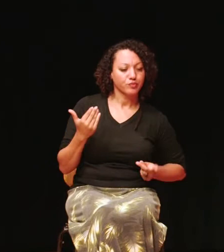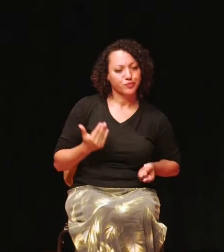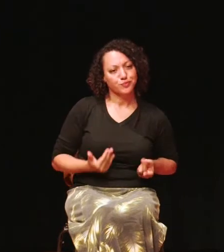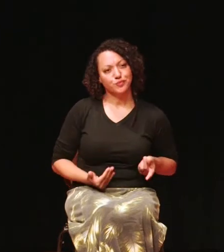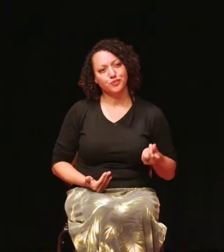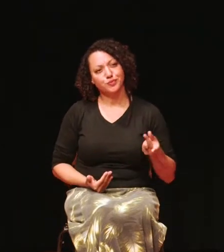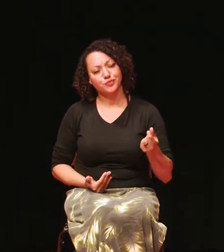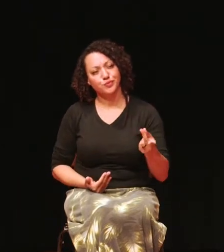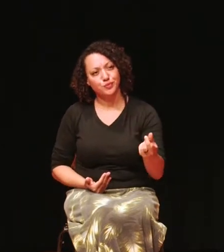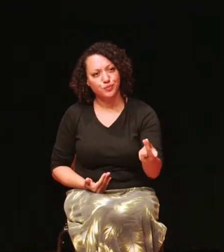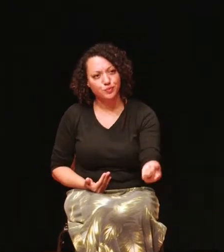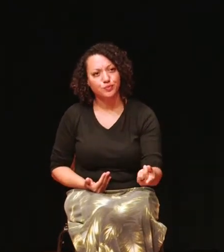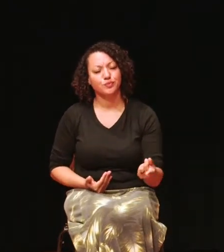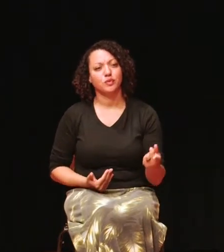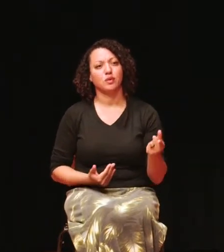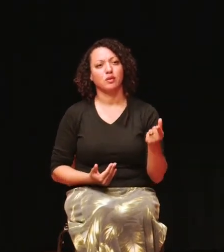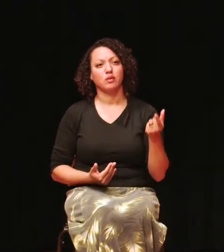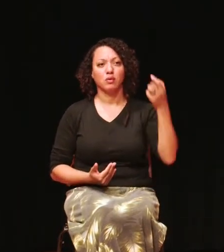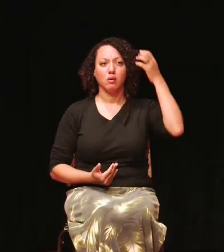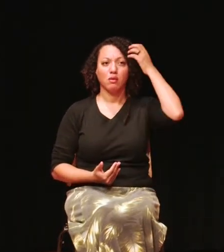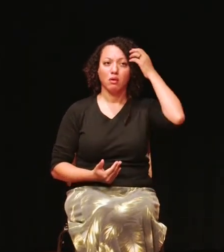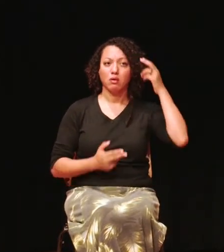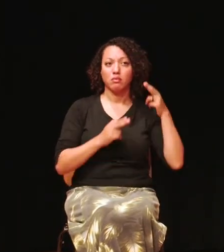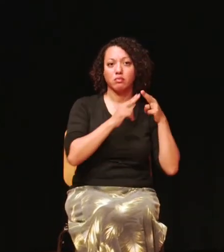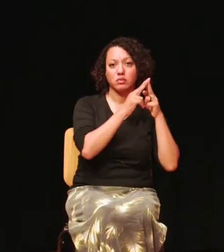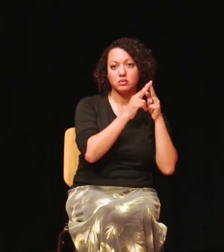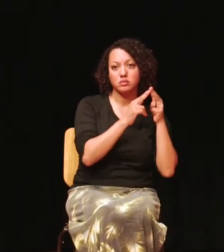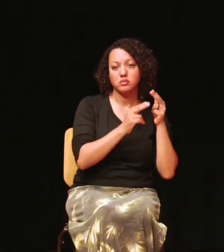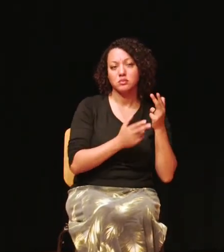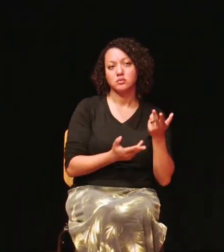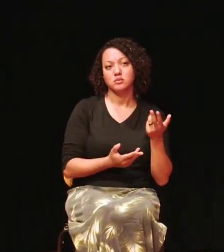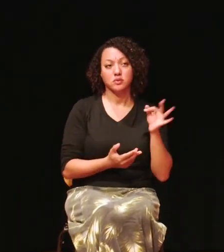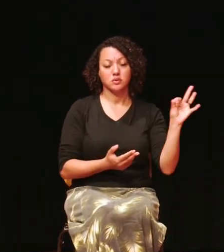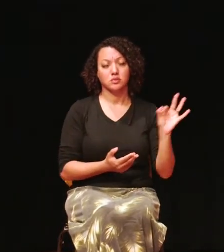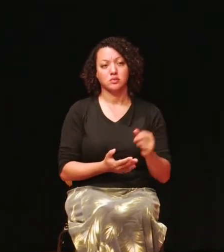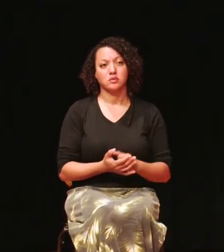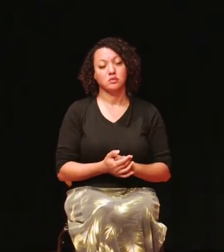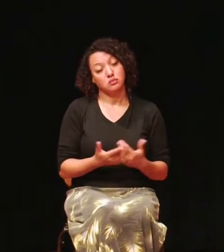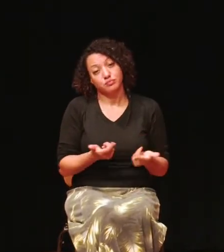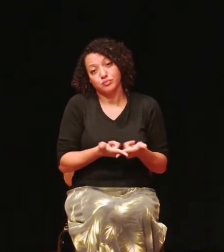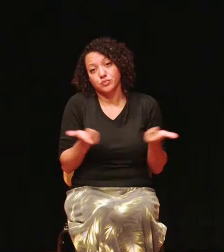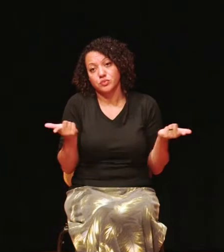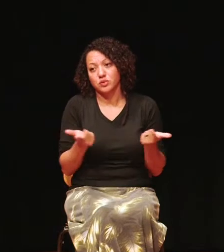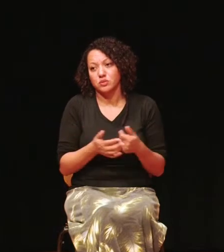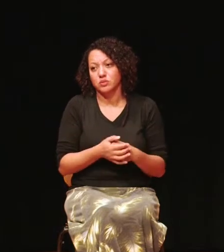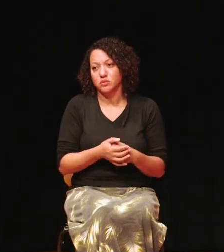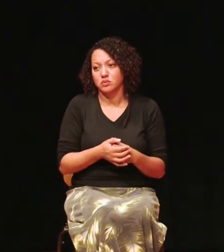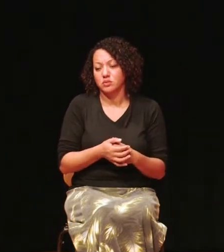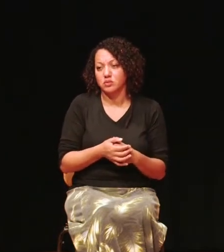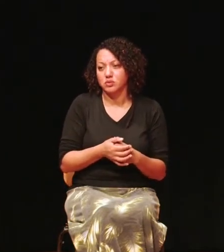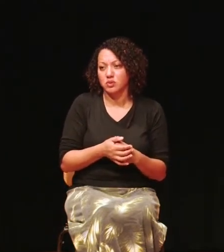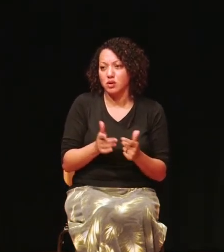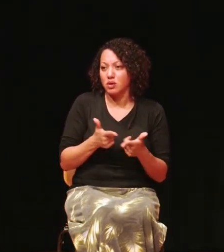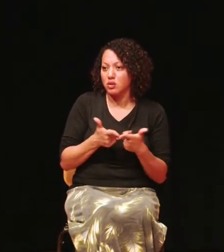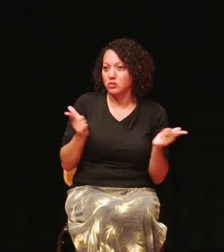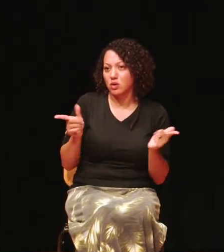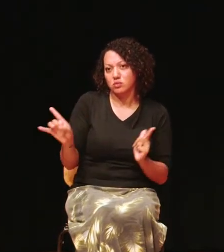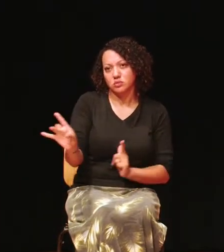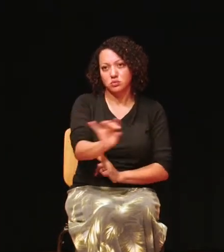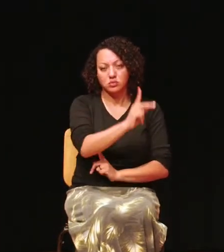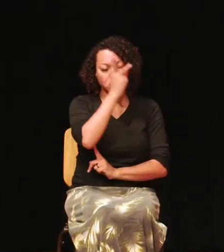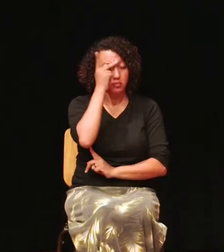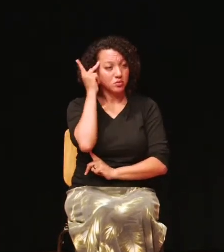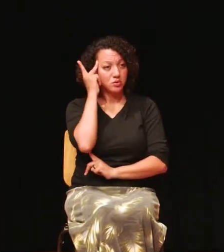Viveu, felizmente, virou rei da França. Não é? Então, essa é a sorte, e a sorte de cada um,